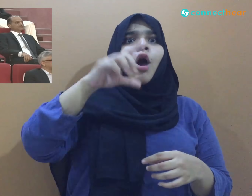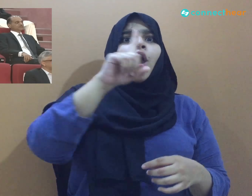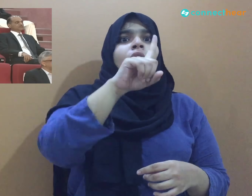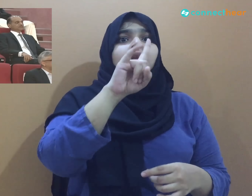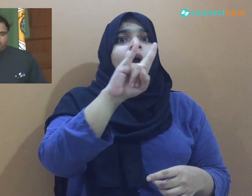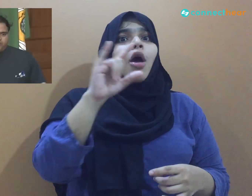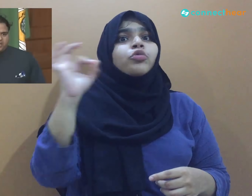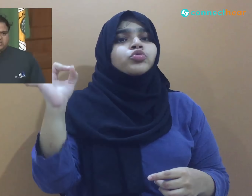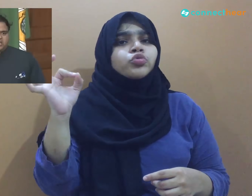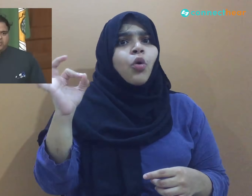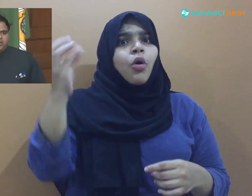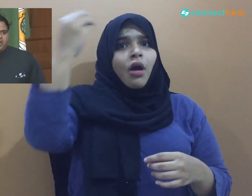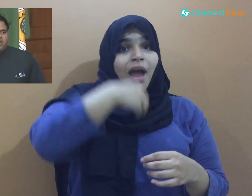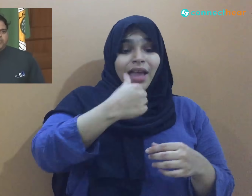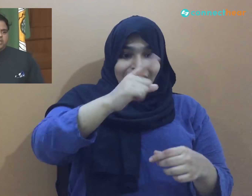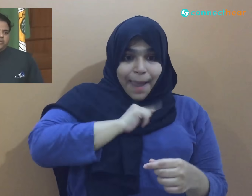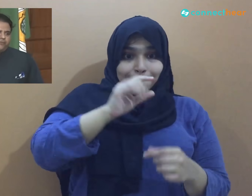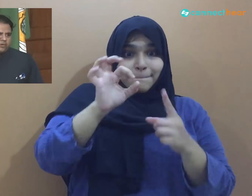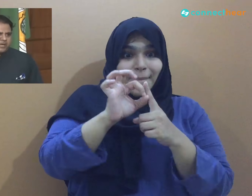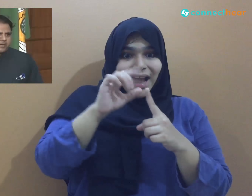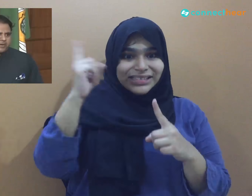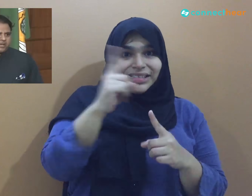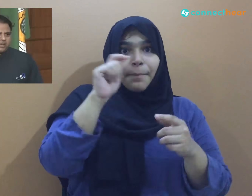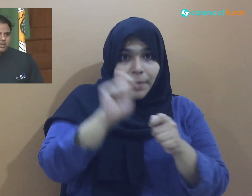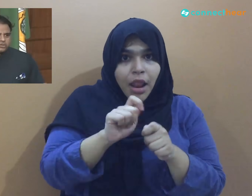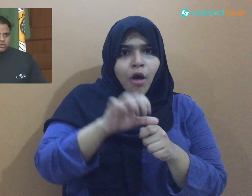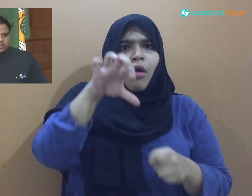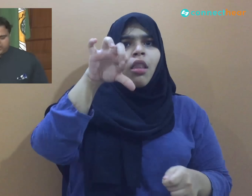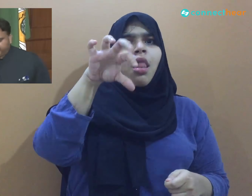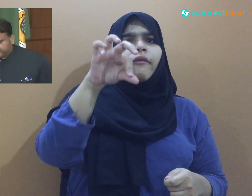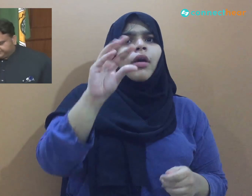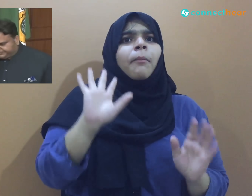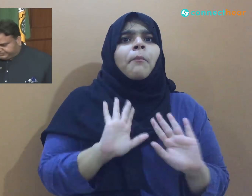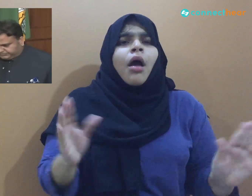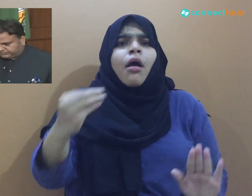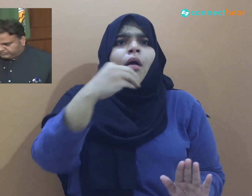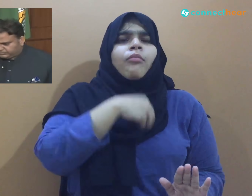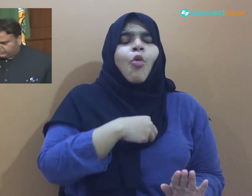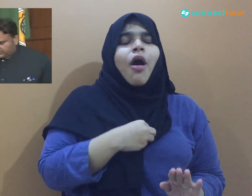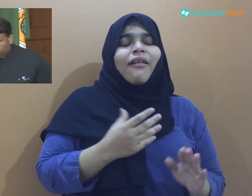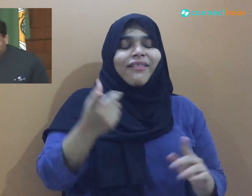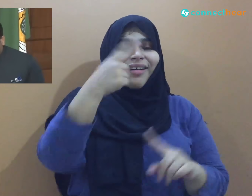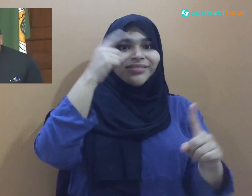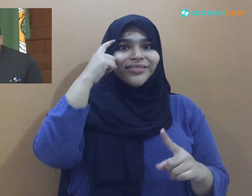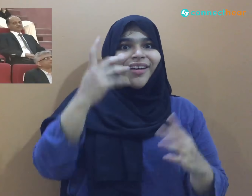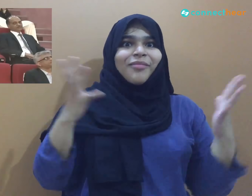کا پڑتا ہے, جب ہم پاکستان میں بنائیں گے ہمیں 90 روپے کا پڑے گا. سو یو کین امیجن.